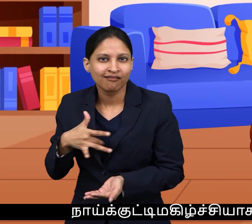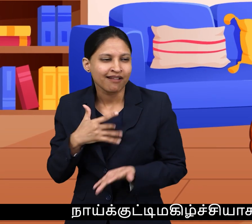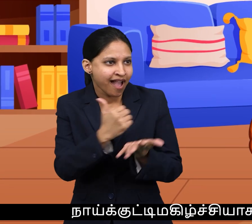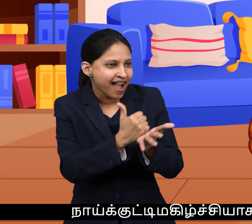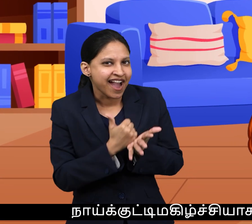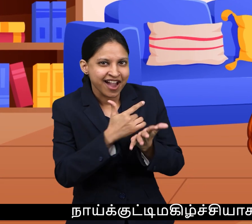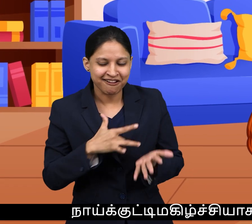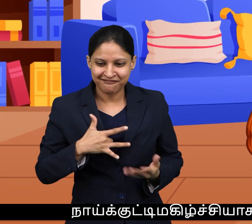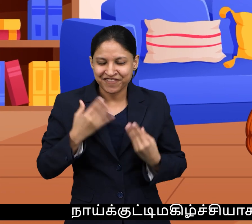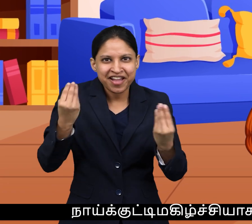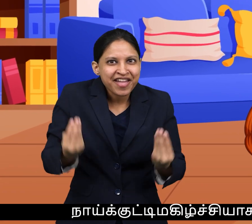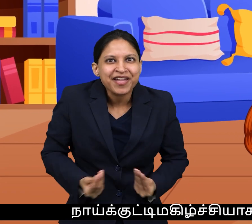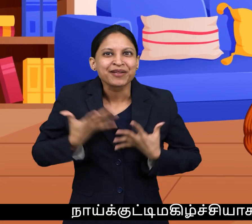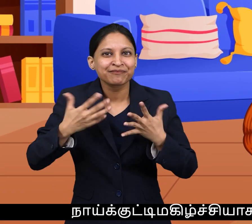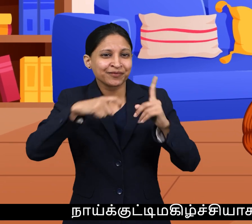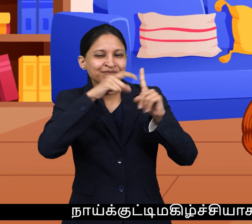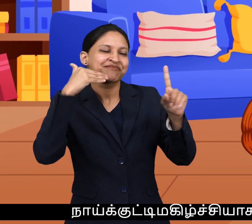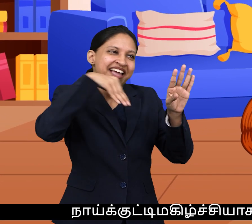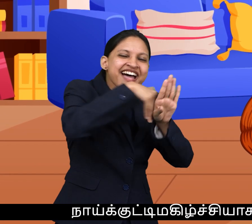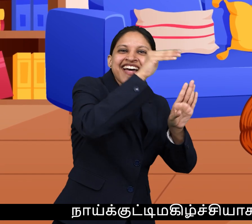நாய்க்குட்டி மகிழ்ச்சியாக உணர்ந்து கிட்டுவை நக்கியது.